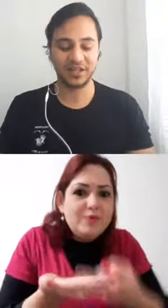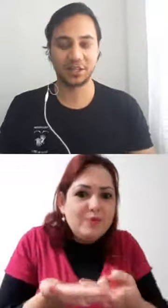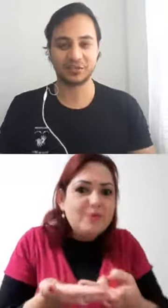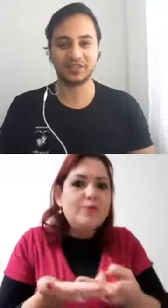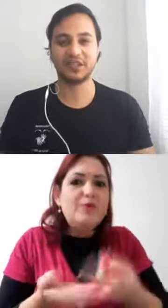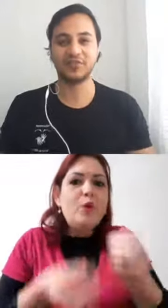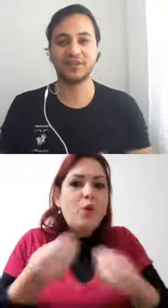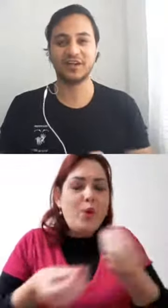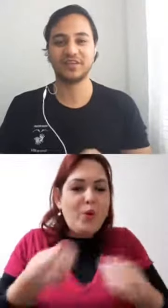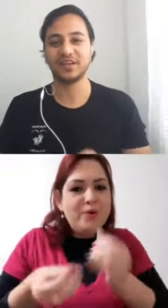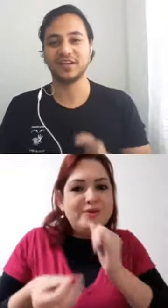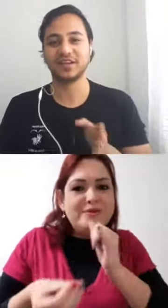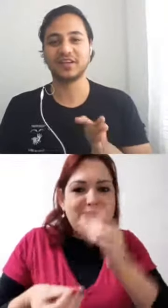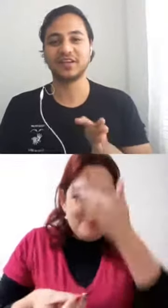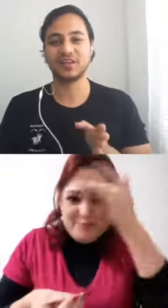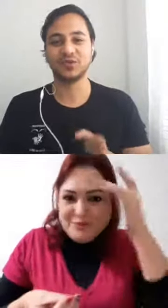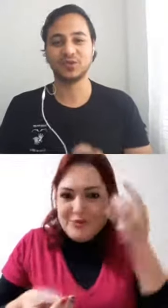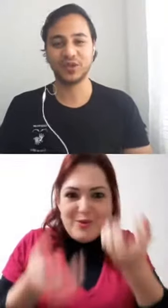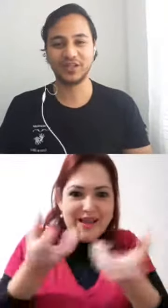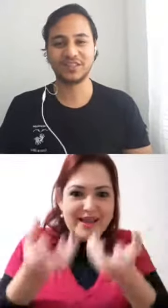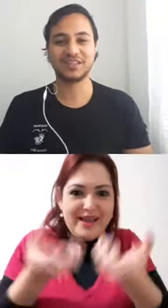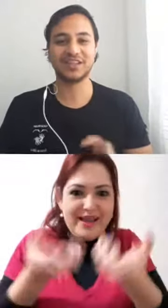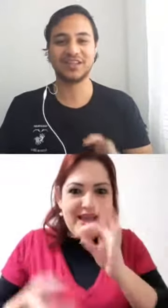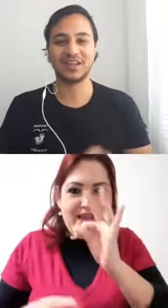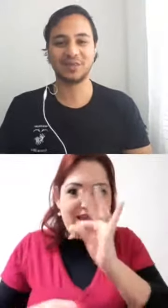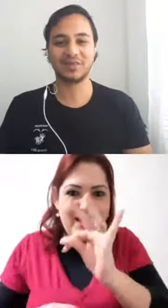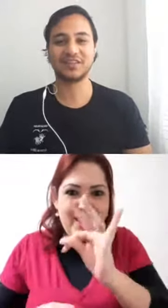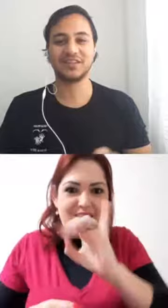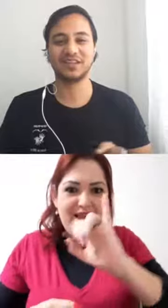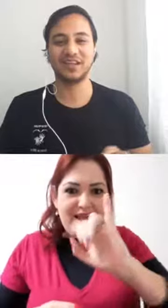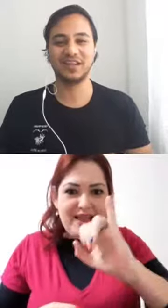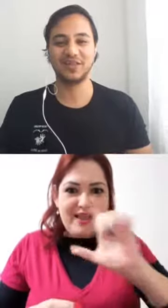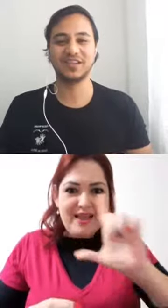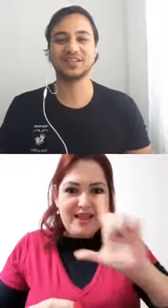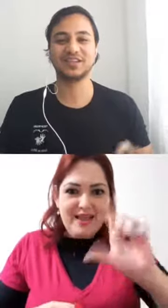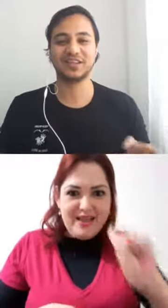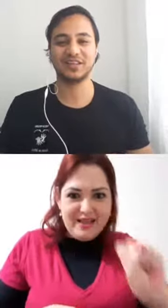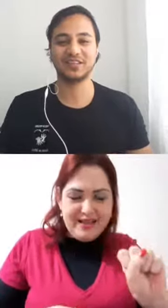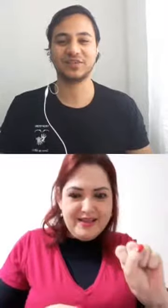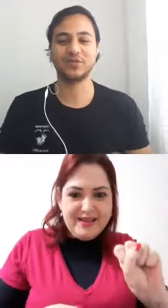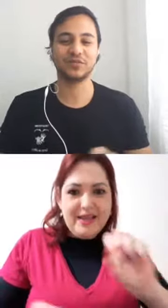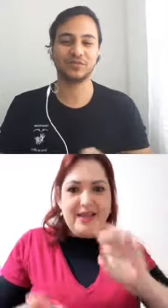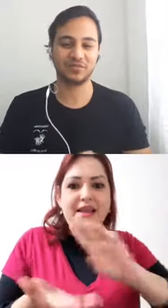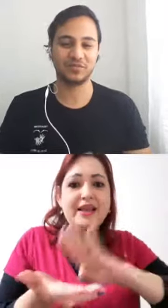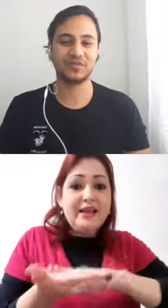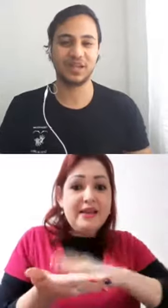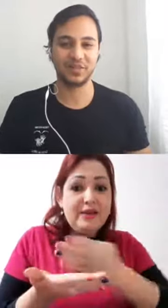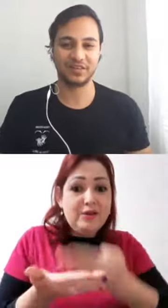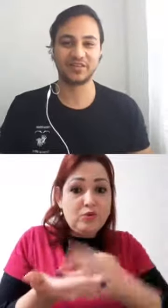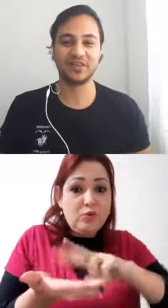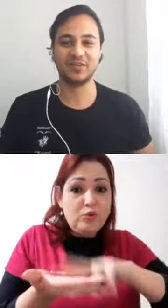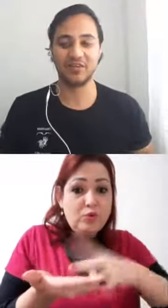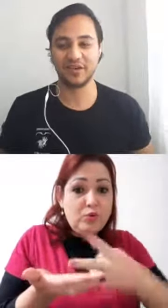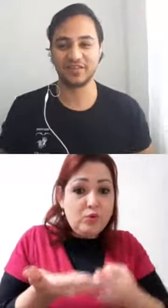escrito lá TIOs, significa a sigla, Tradutores, Intérpretes de Língua de Sinais, ou da Libras, né, Língua Brasileira de